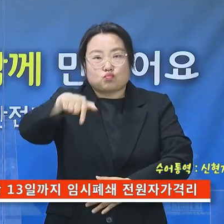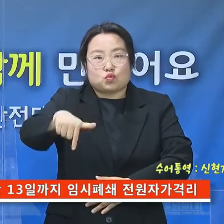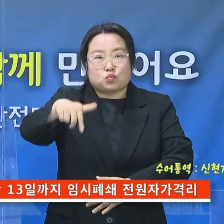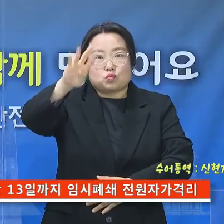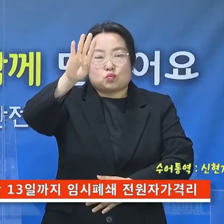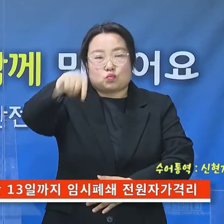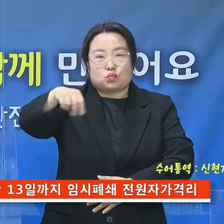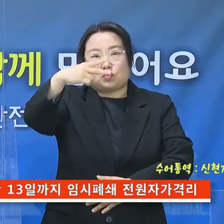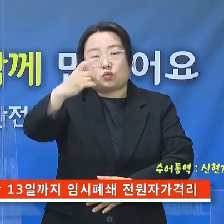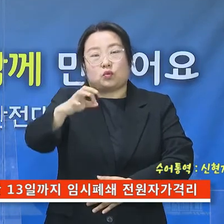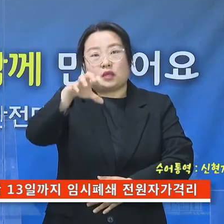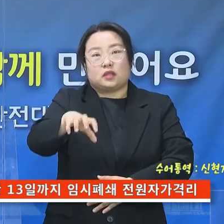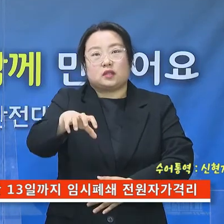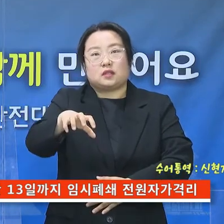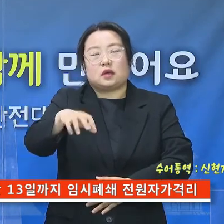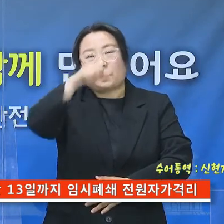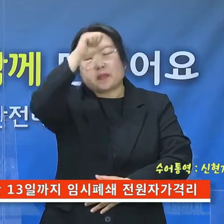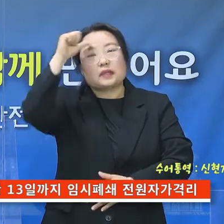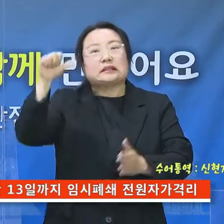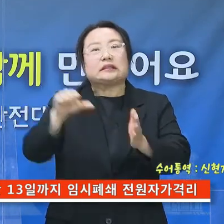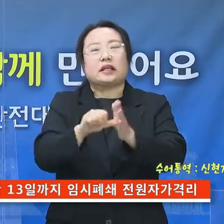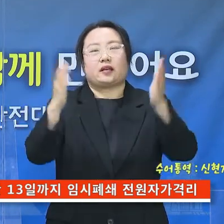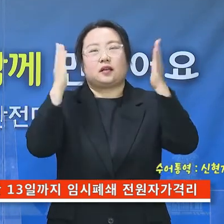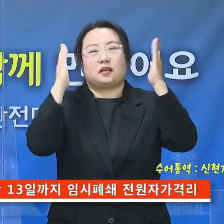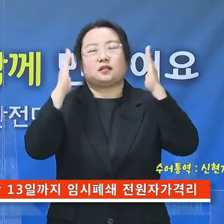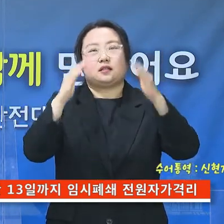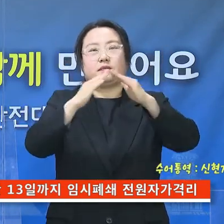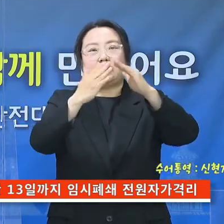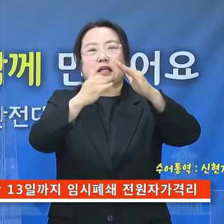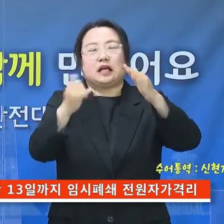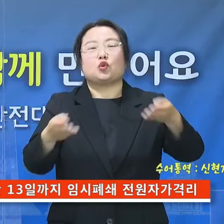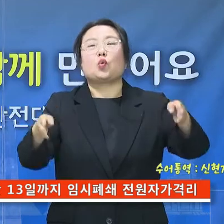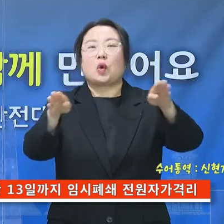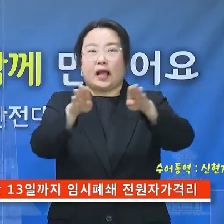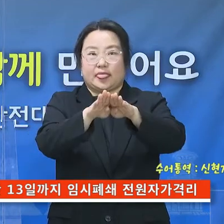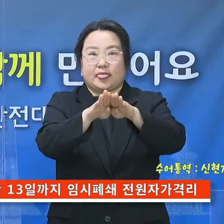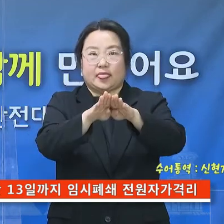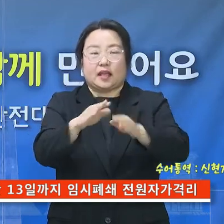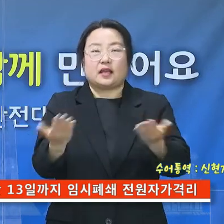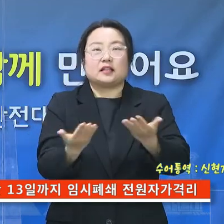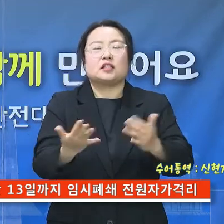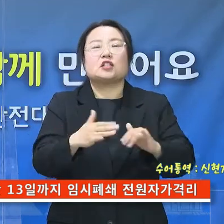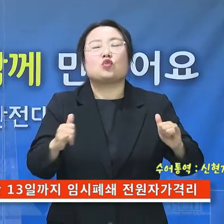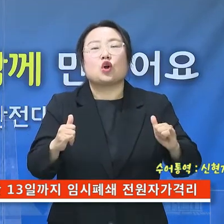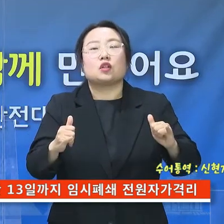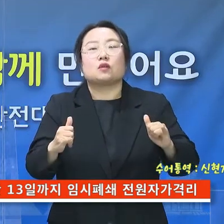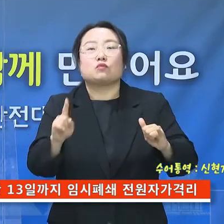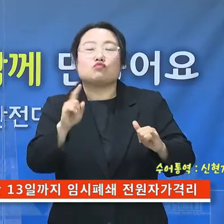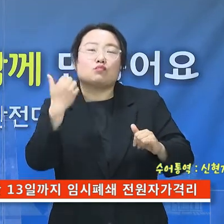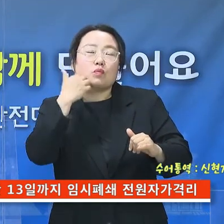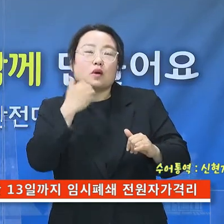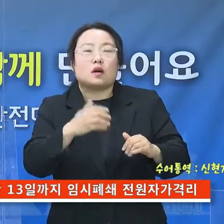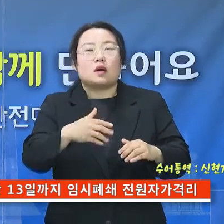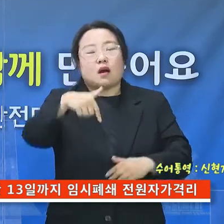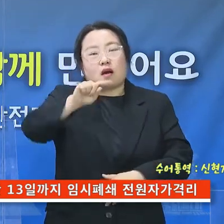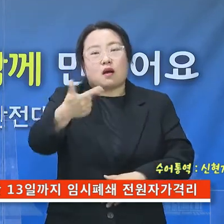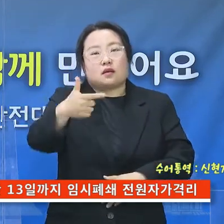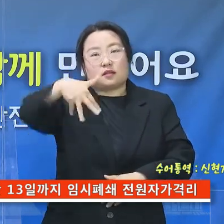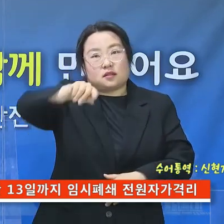평생학습 가족 간 입니다 평생학습과 주간 직원 한 명이 건 천의 가족과 사업을 25일